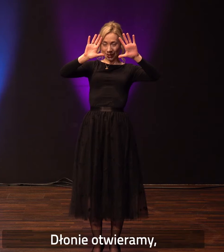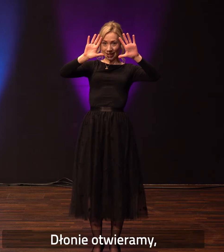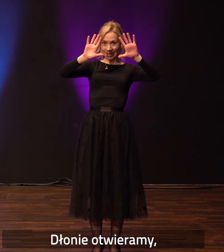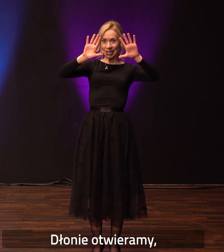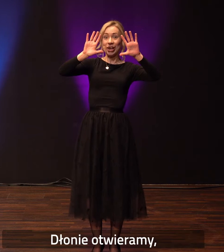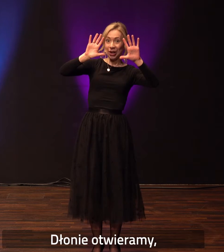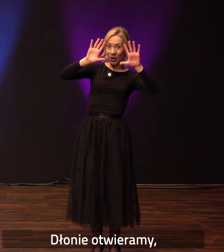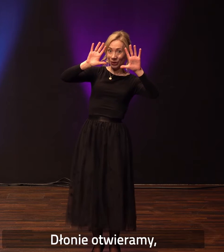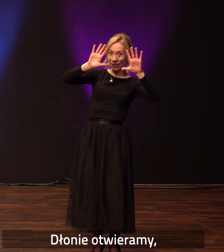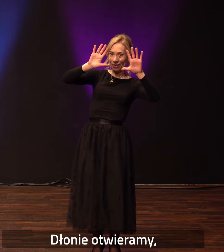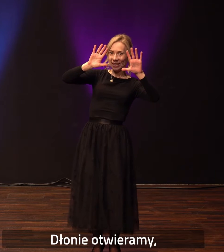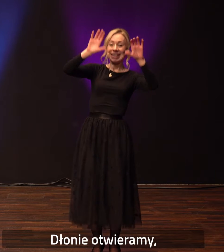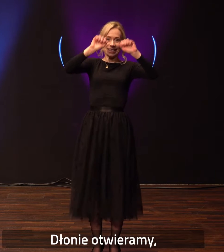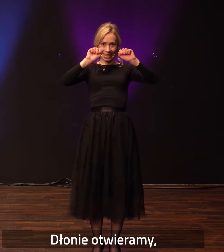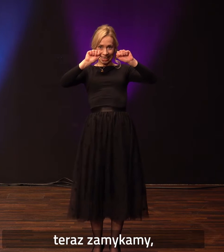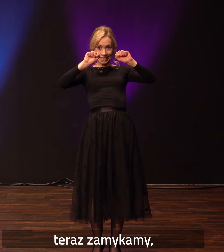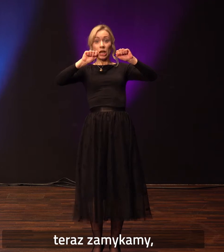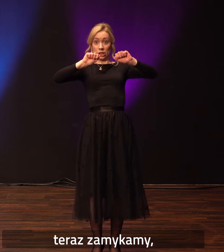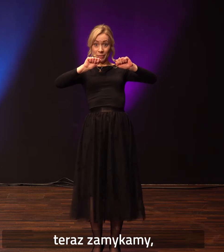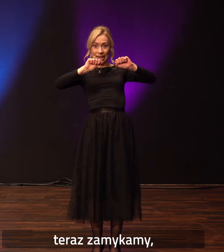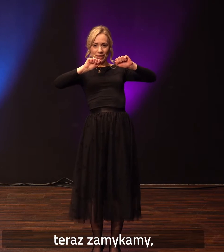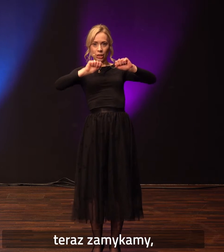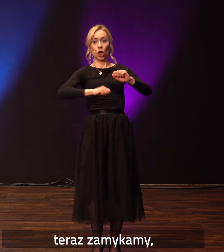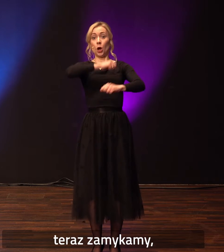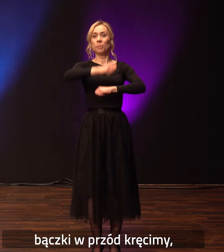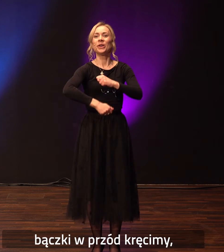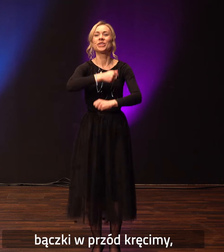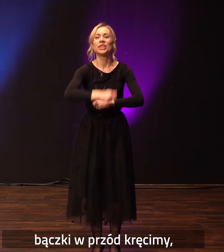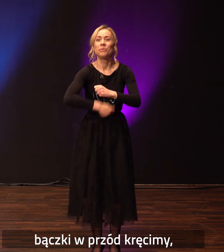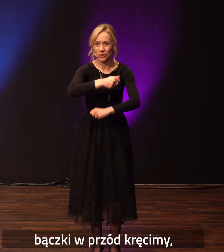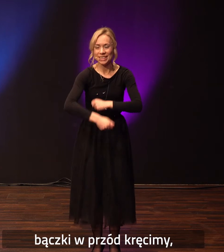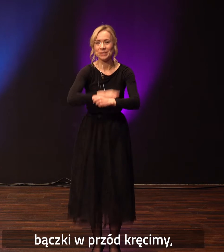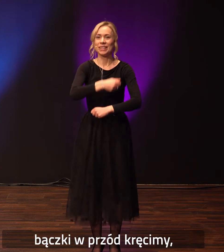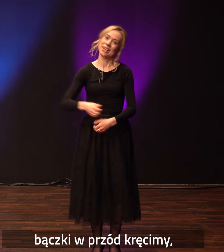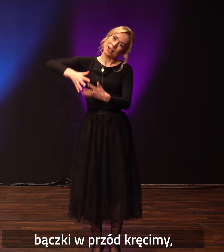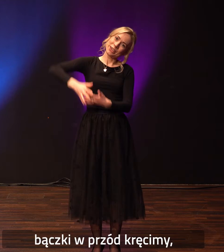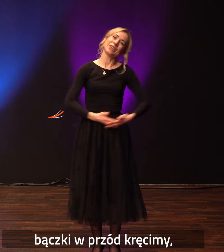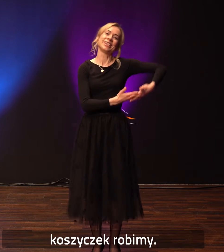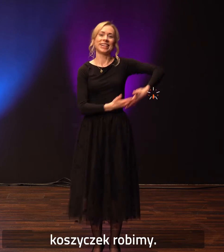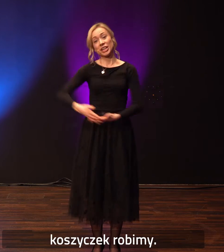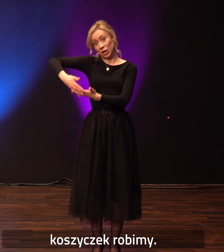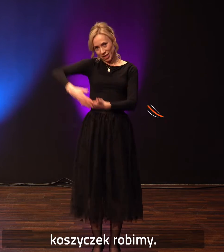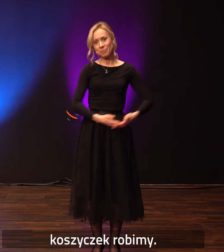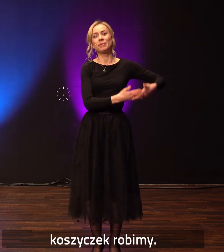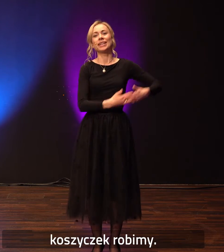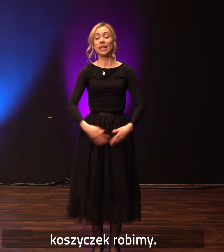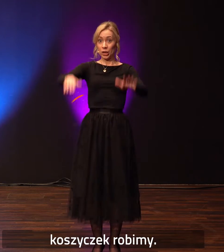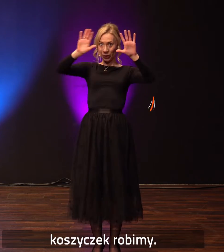Dłonie otwieramy, teraz zamykamy. Bączki przedkręcimy, koszyczek robimy.